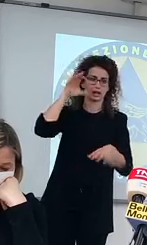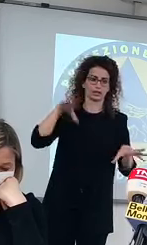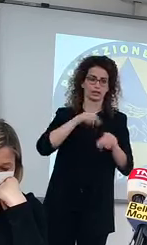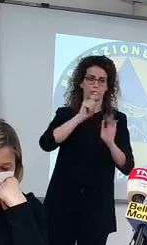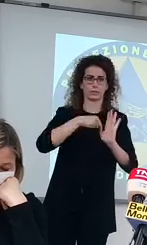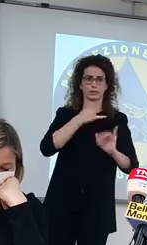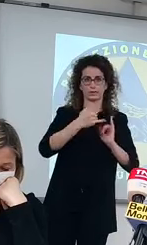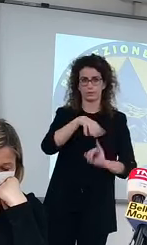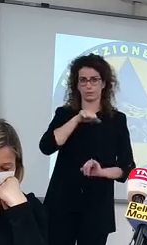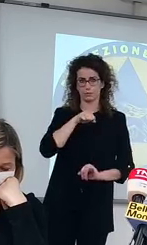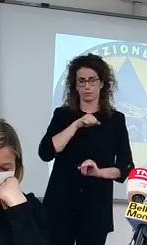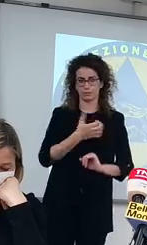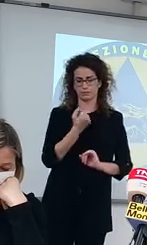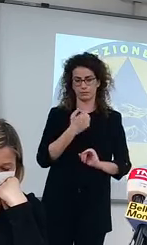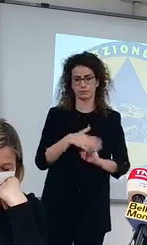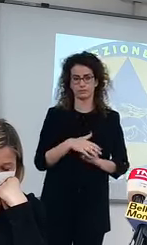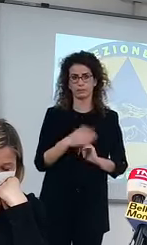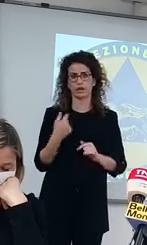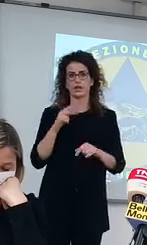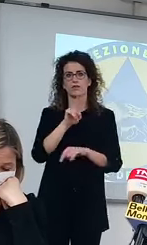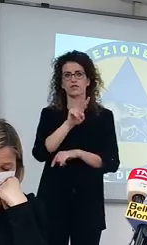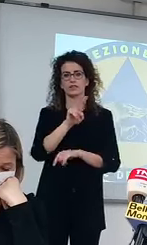al 27 giugno saranno 6 mesi.